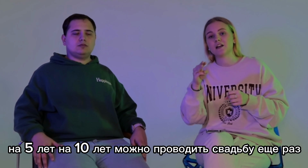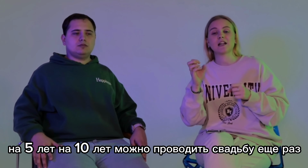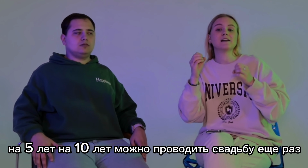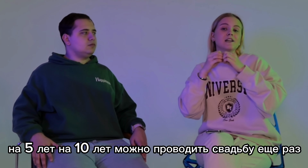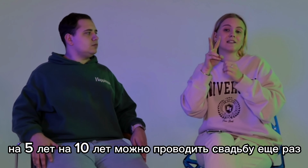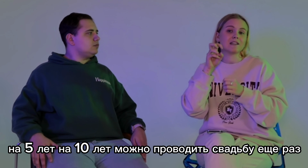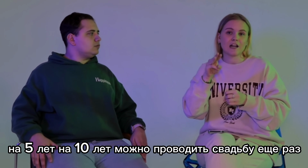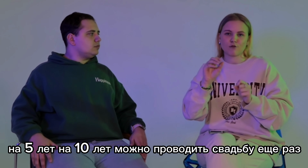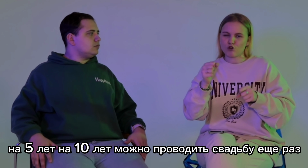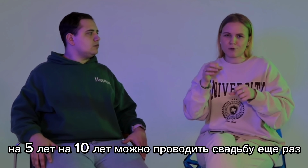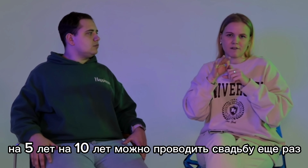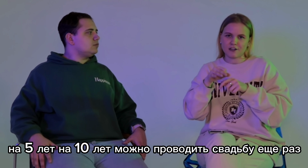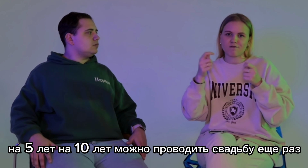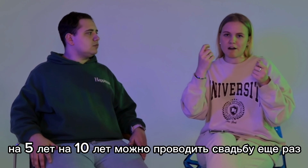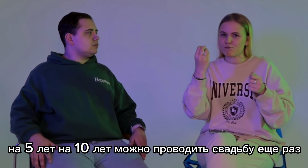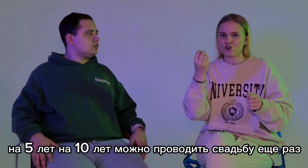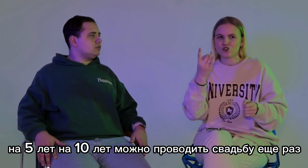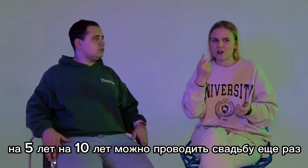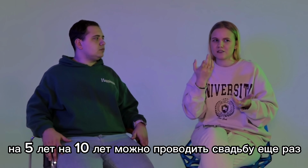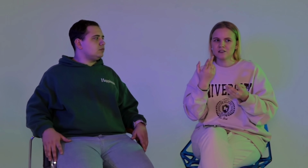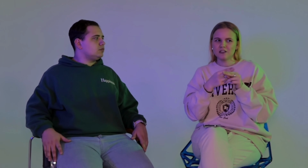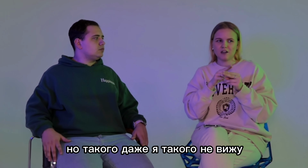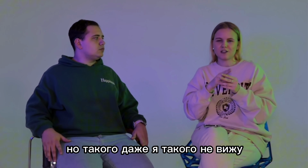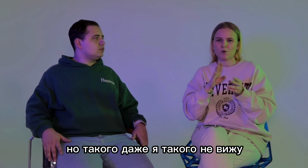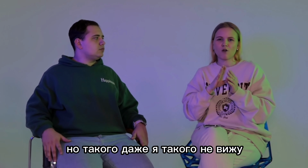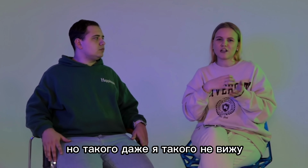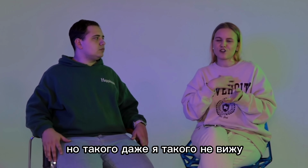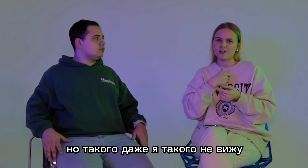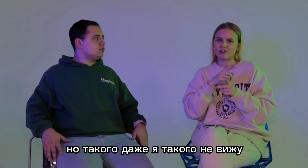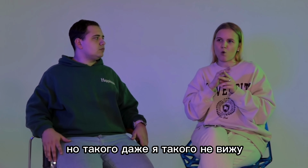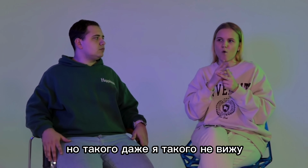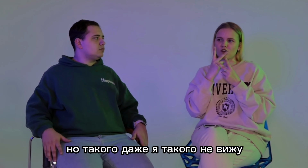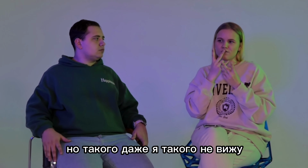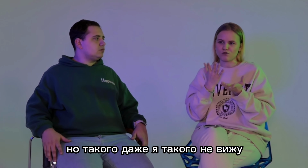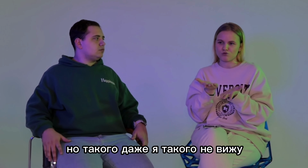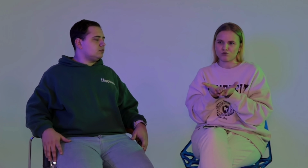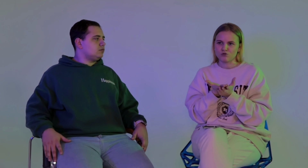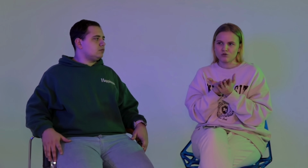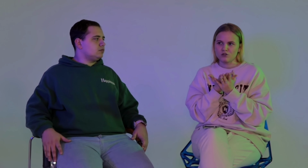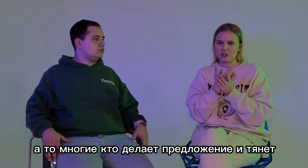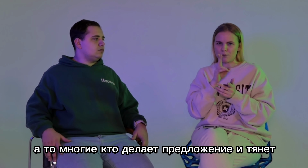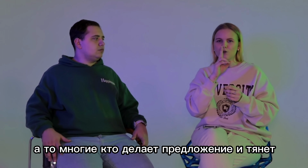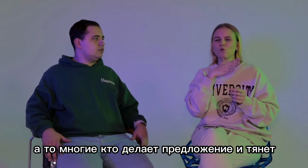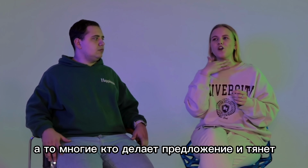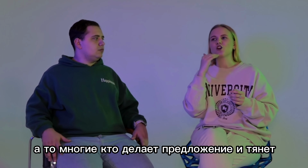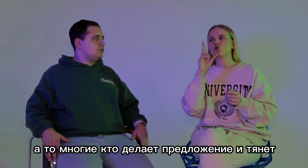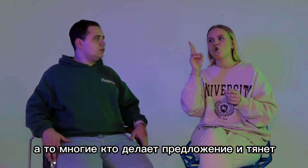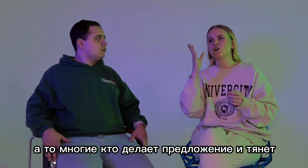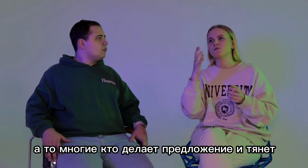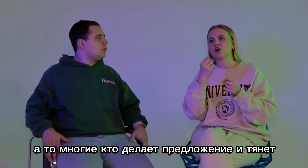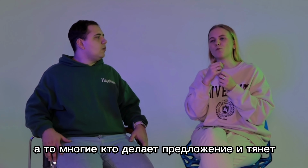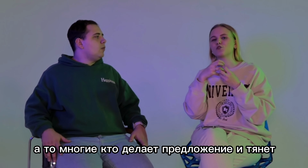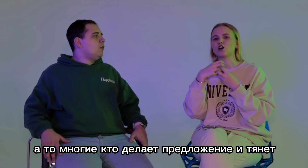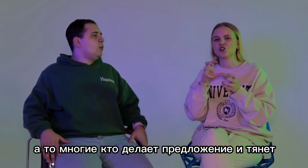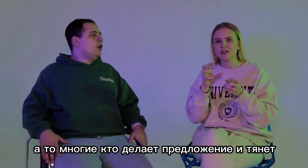на 10 лет можно проводить пару еще раз. Но такого тратить я такого не вижу. Потому что многие кто делают предложение